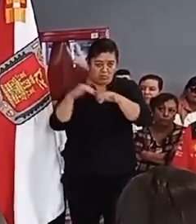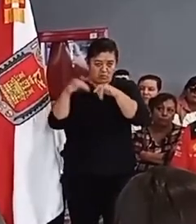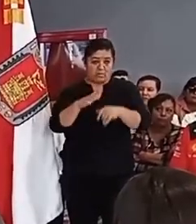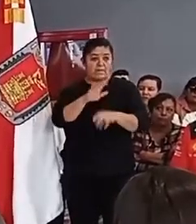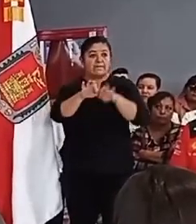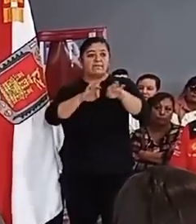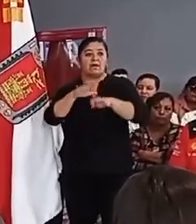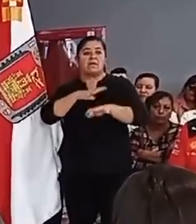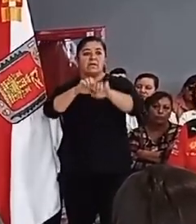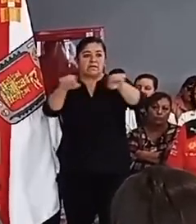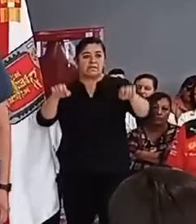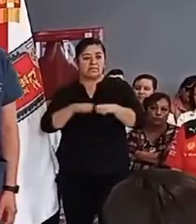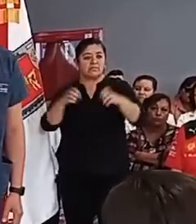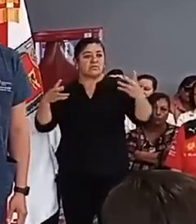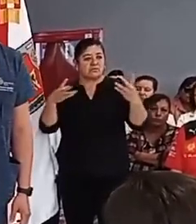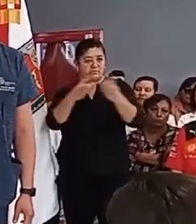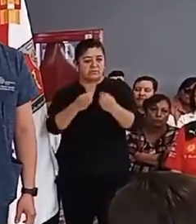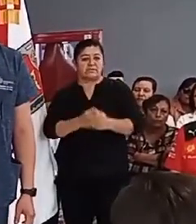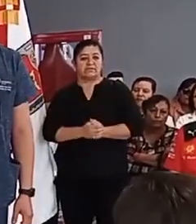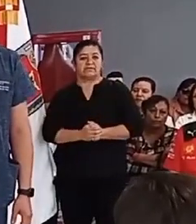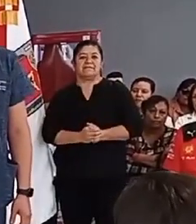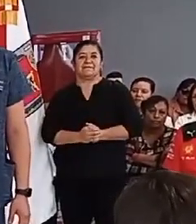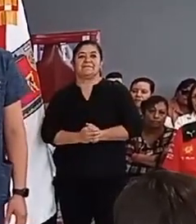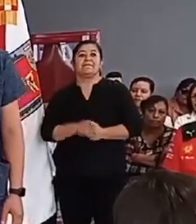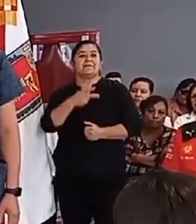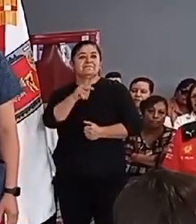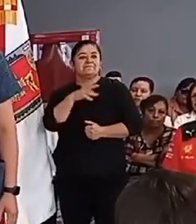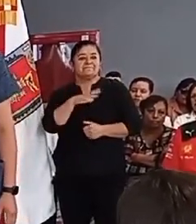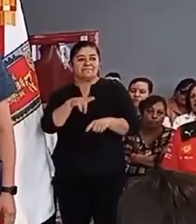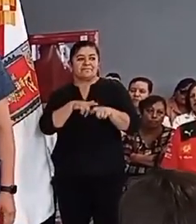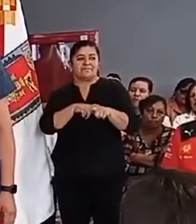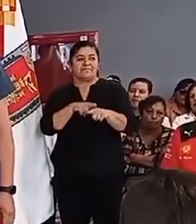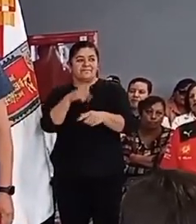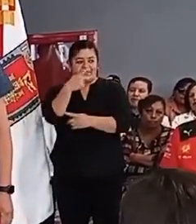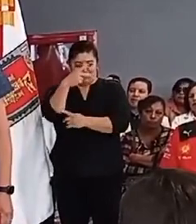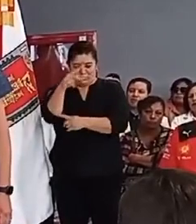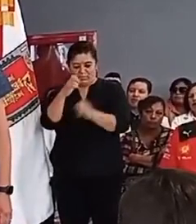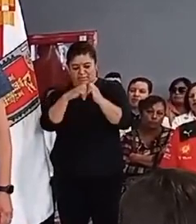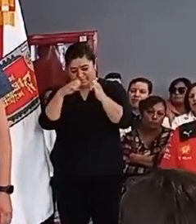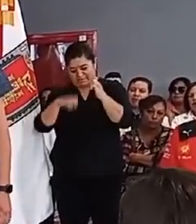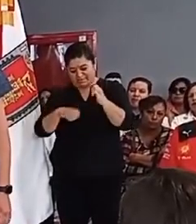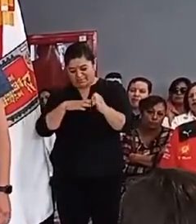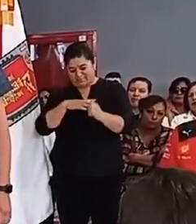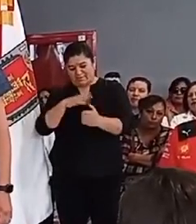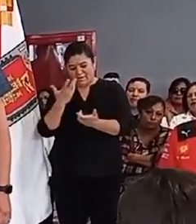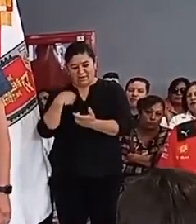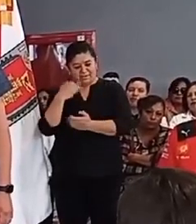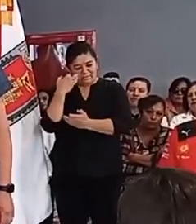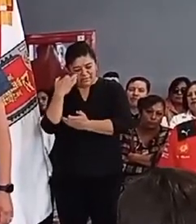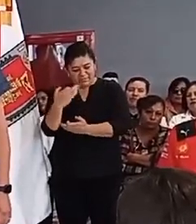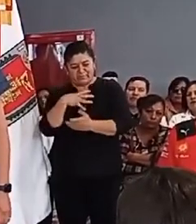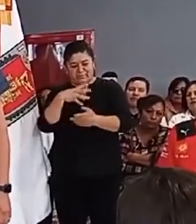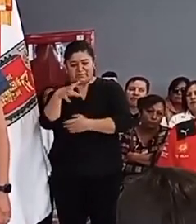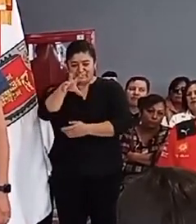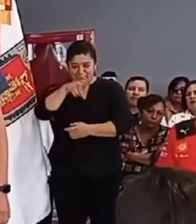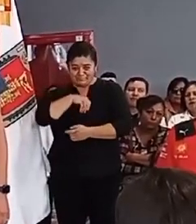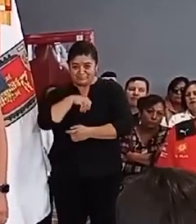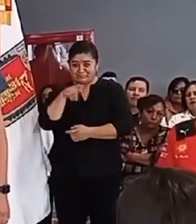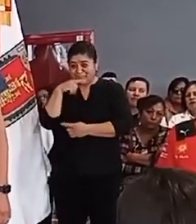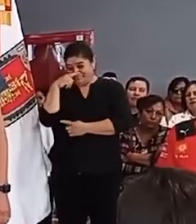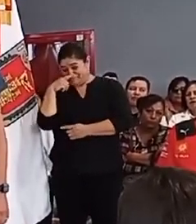trabajo se hace Unidos sin duda seguimos su ejemplo de gobernadora en el trabajo todos los días siéntase orgullosa de sus